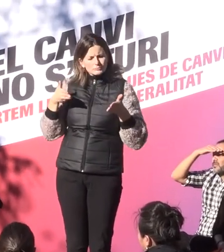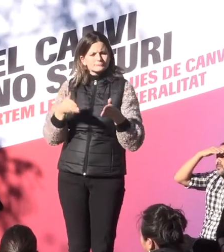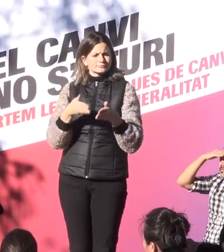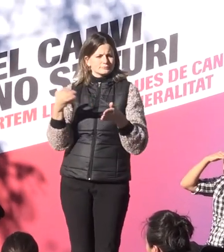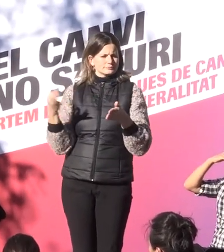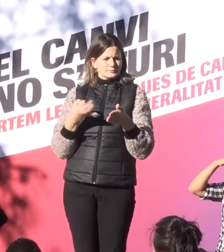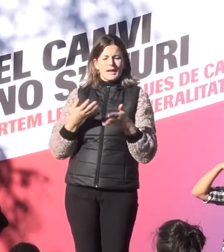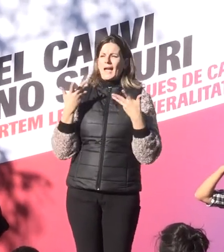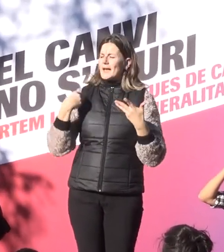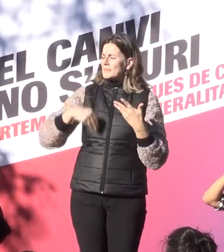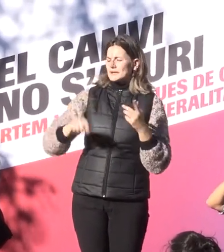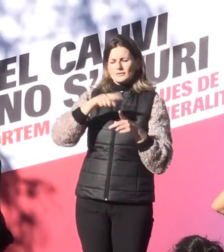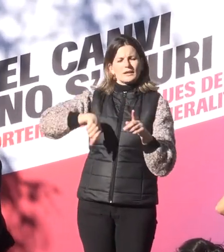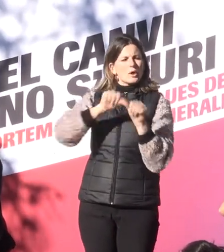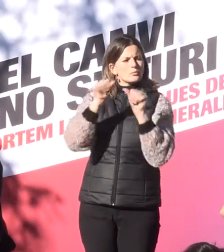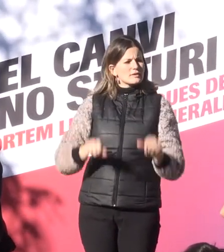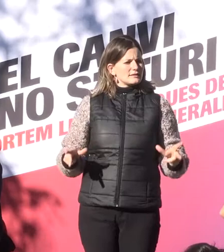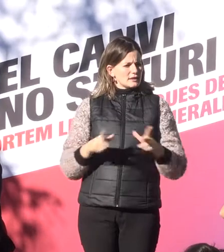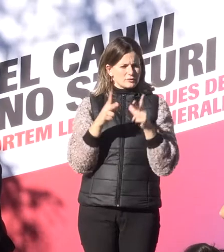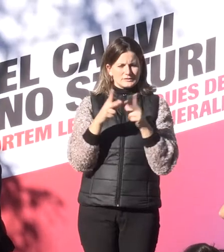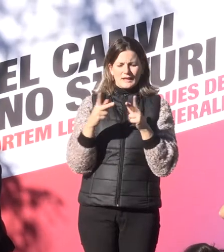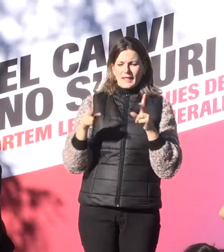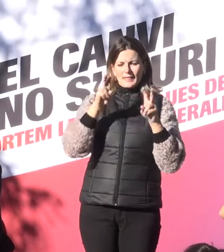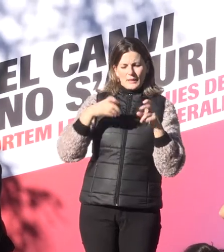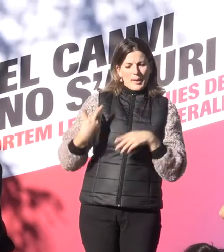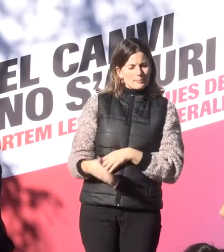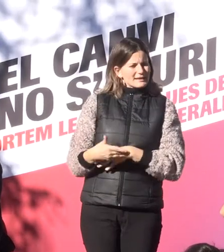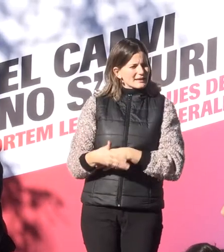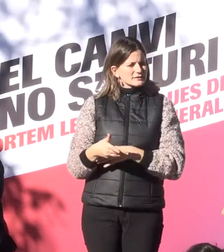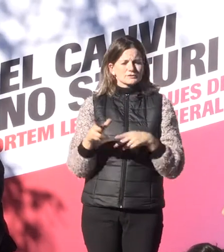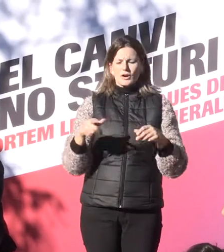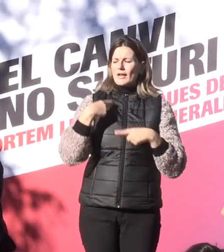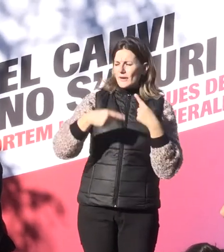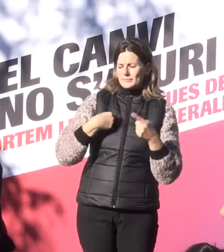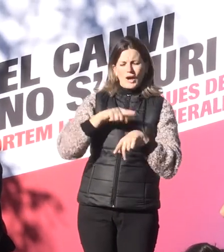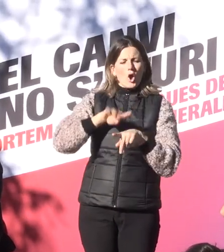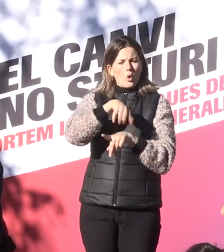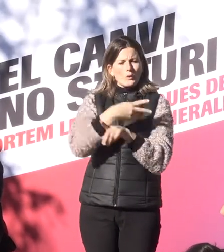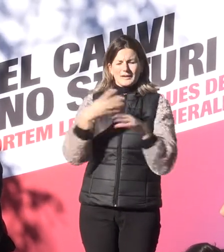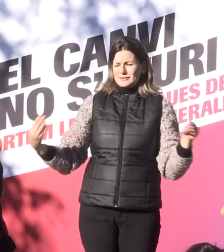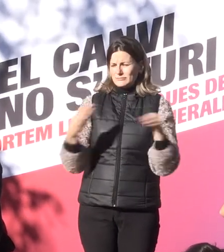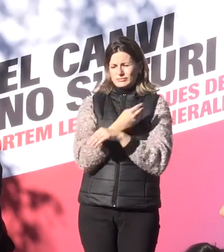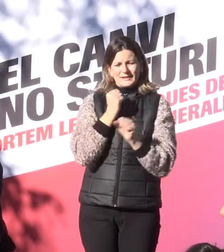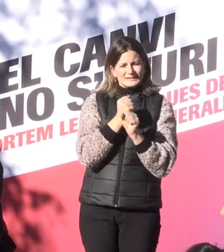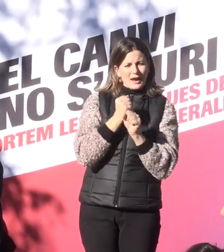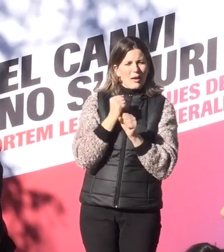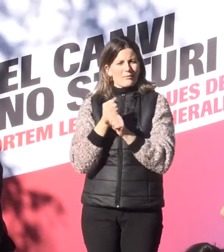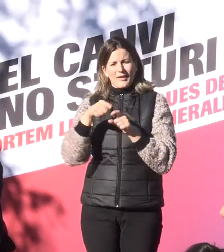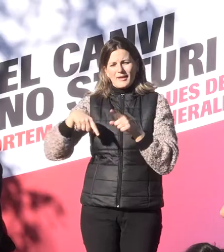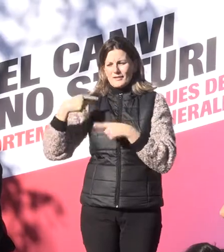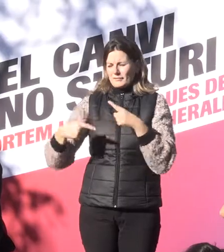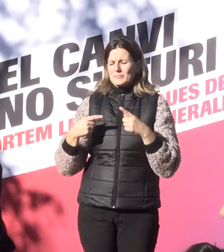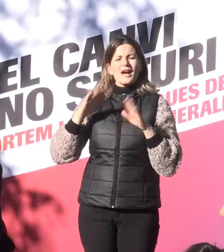y ahora mismo estamos en un modelo de sociedad que porta la precarización de las familias por los horarios incomprensibles de todo el día que es lo